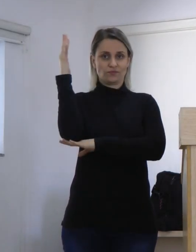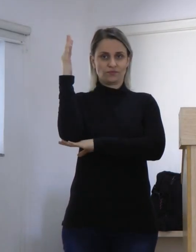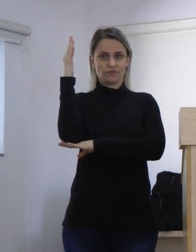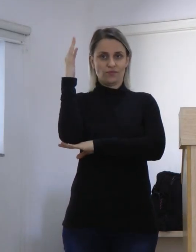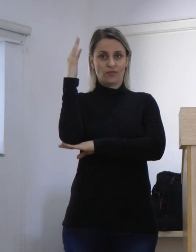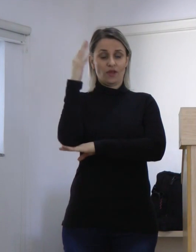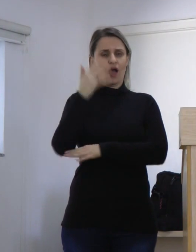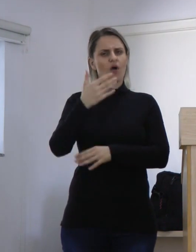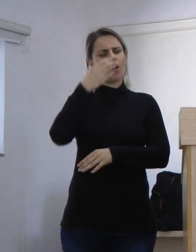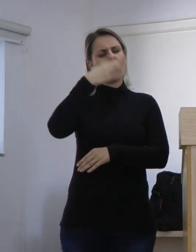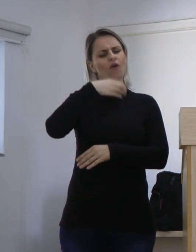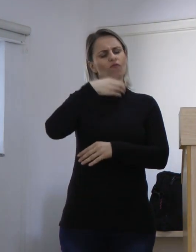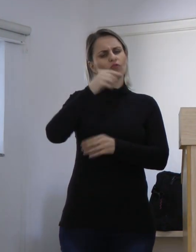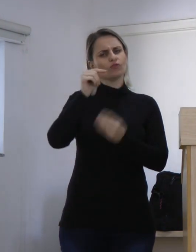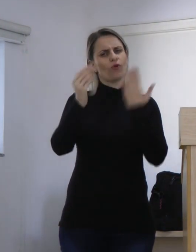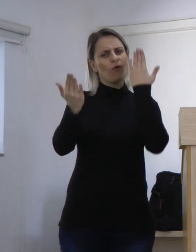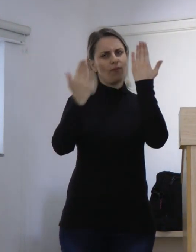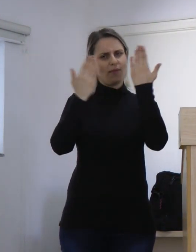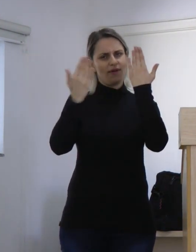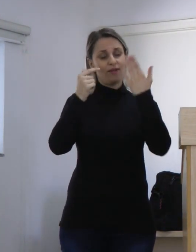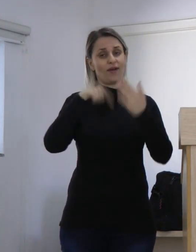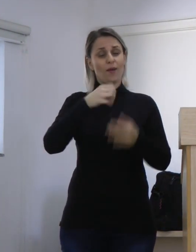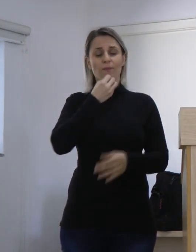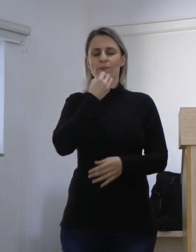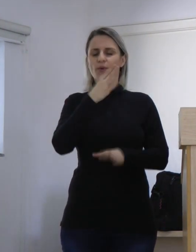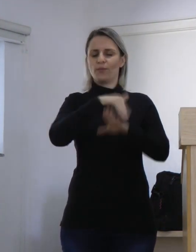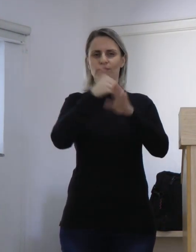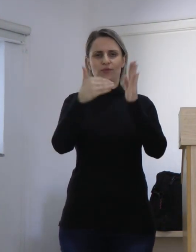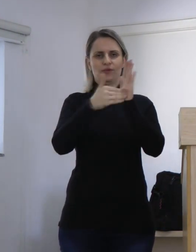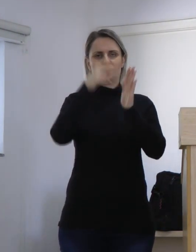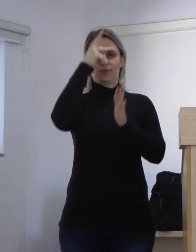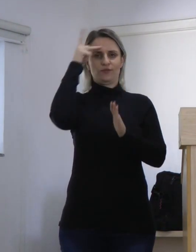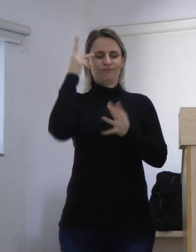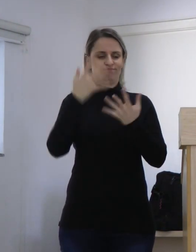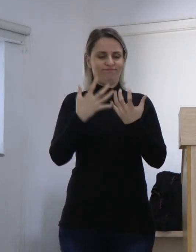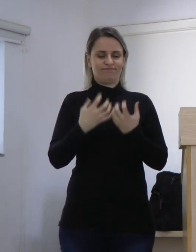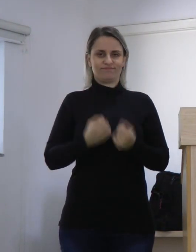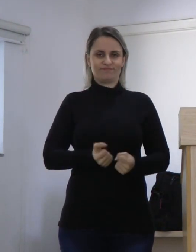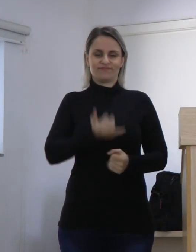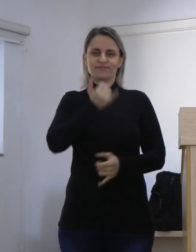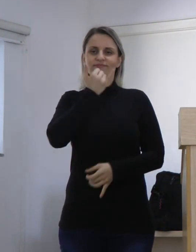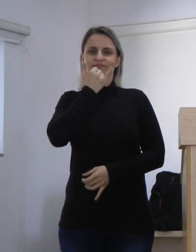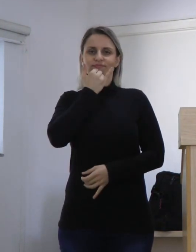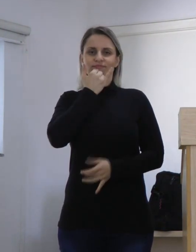Benevolência para com todos, indulgência, perdão, caridade,